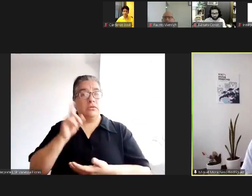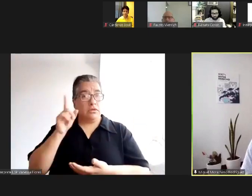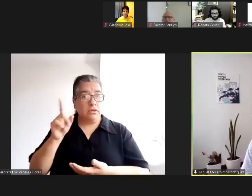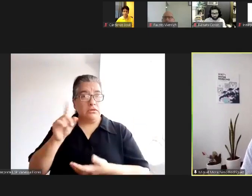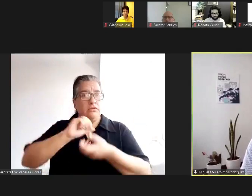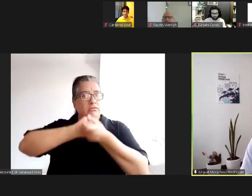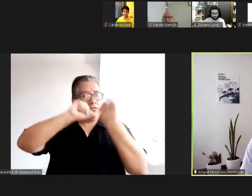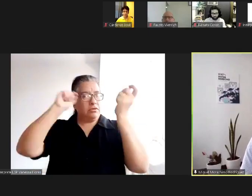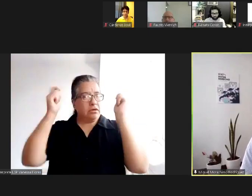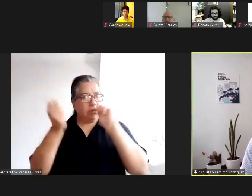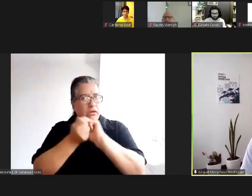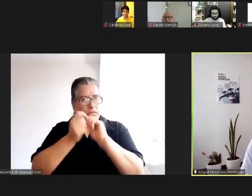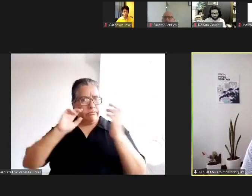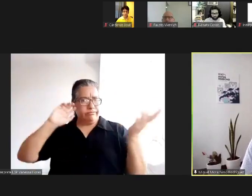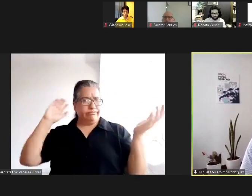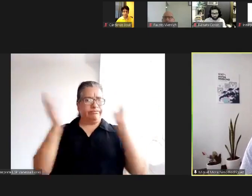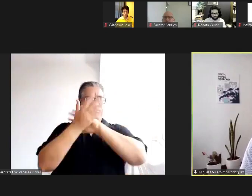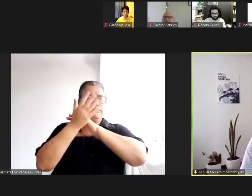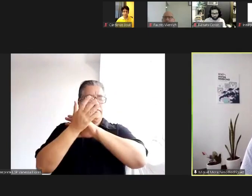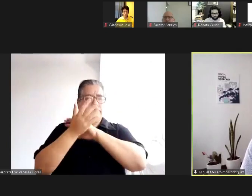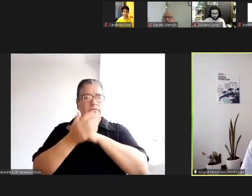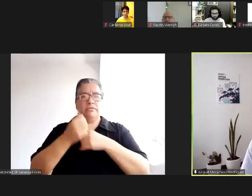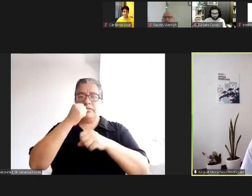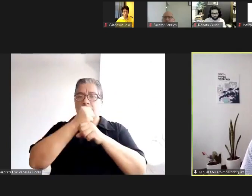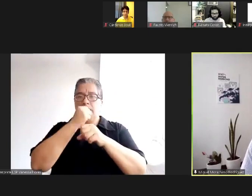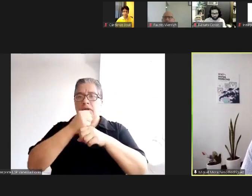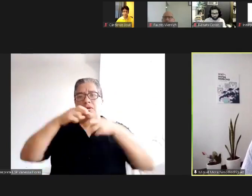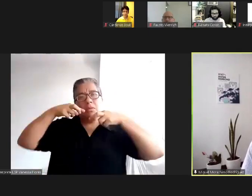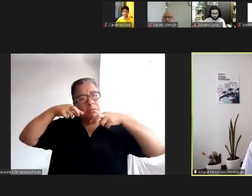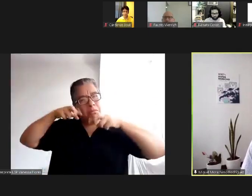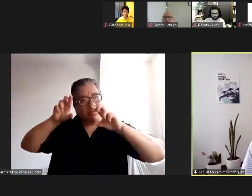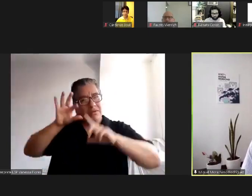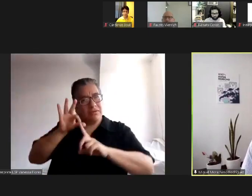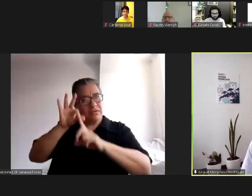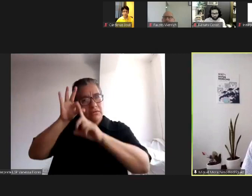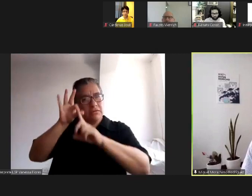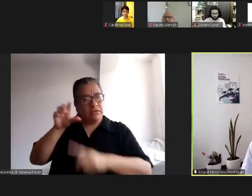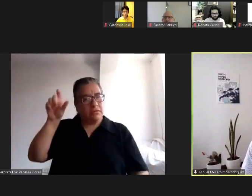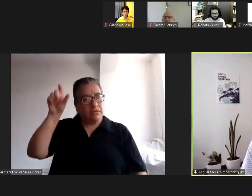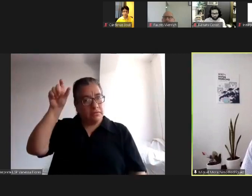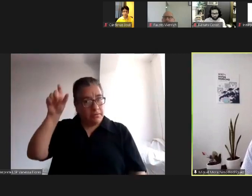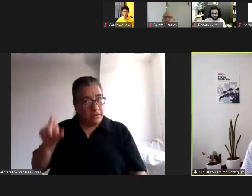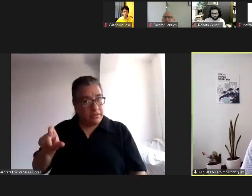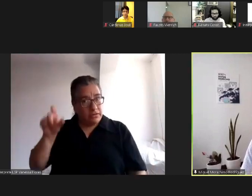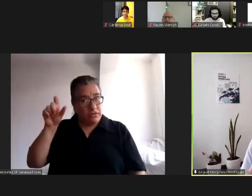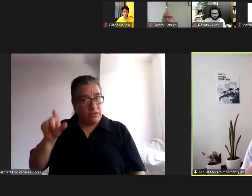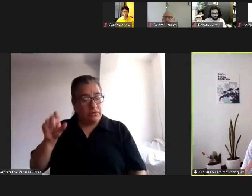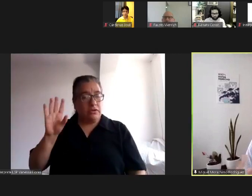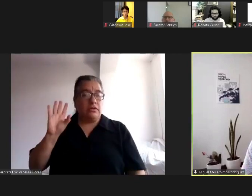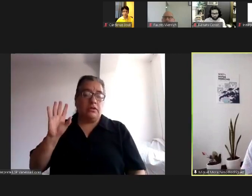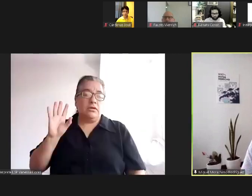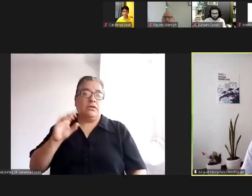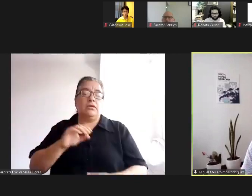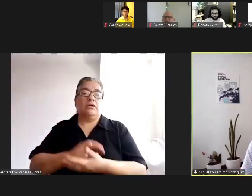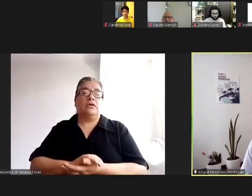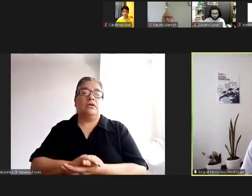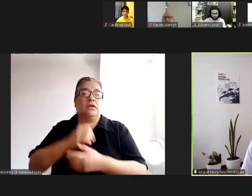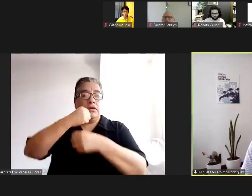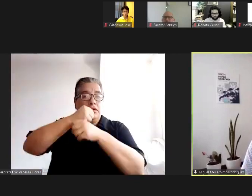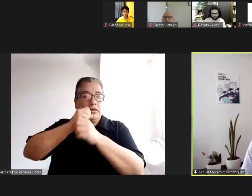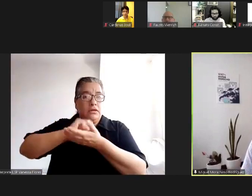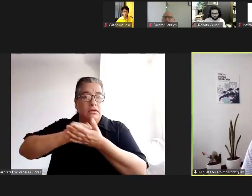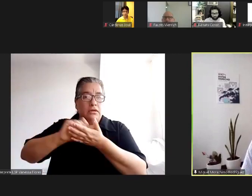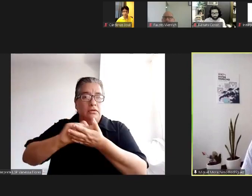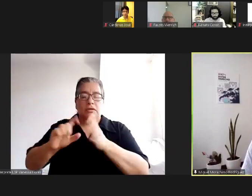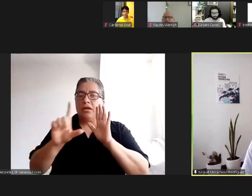tan radical de una obra que necesitaría de un permiso especial para su autor, por parte de su autor. Es algo que la ley todavía, o sea, si